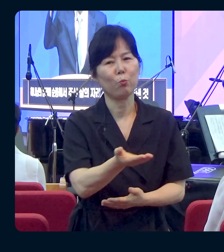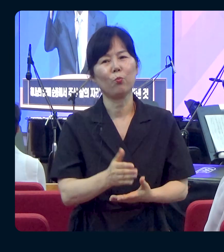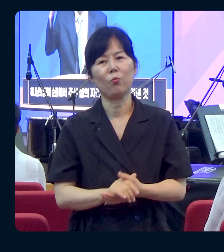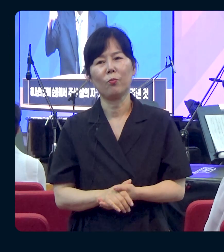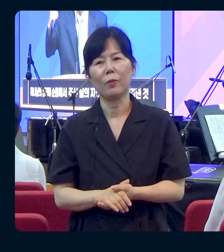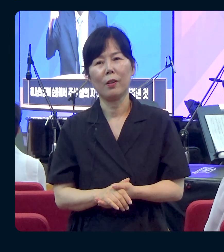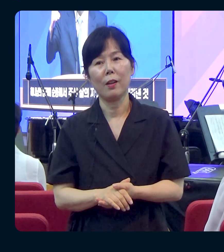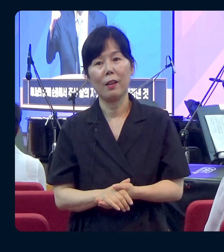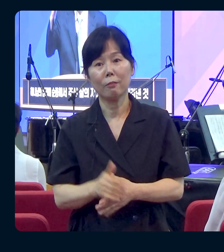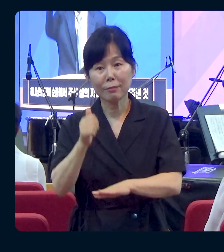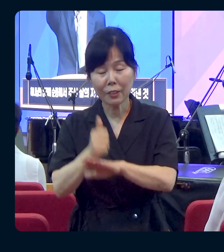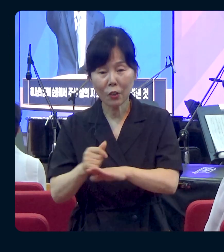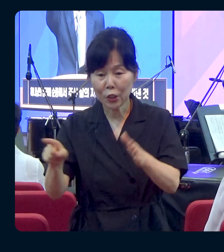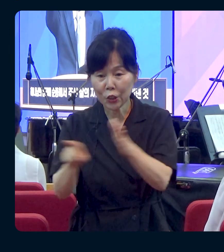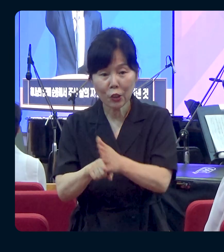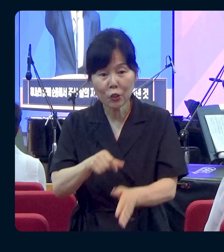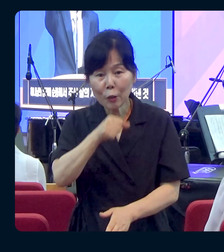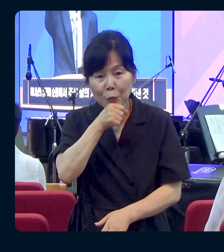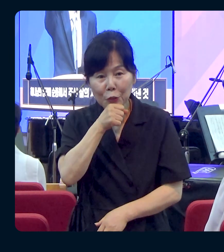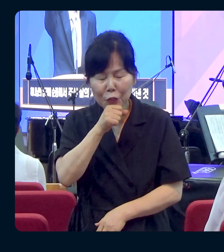우리 하나님 감동하시거든요.